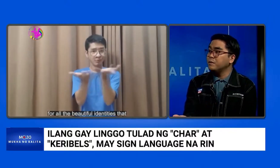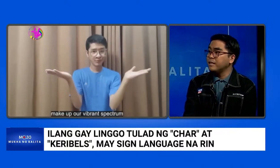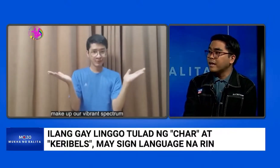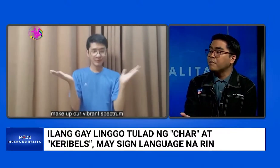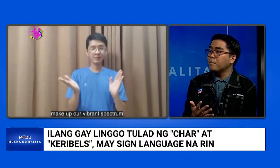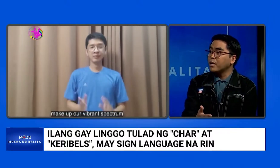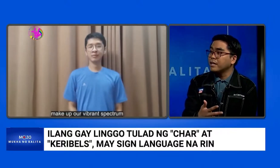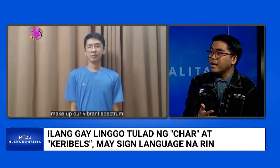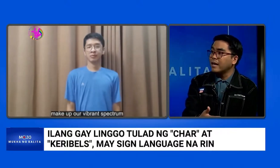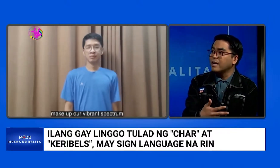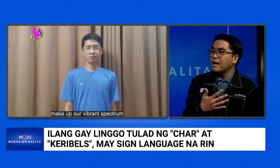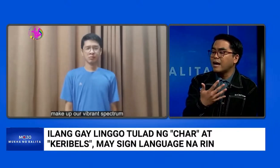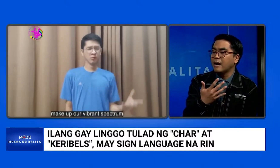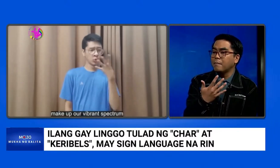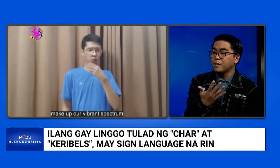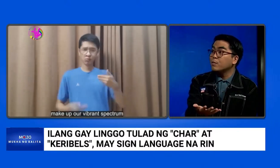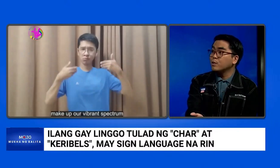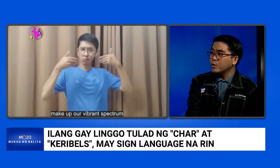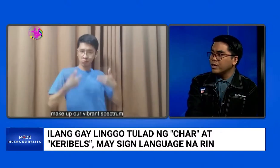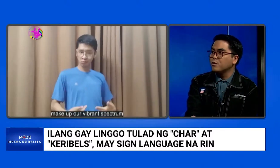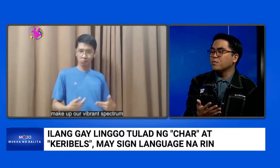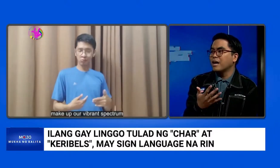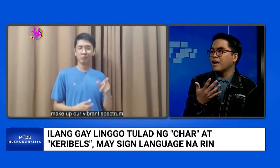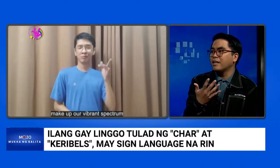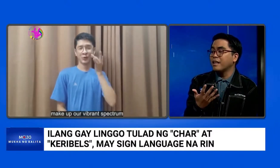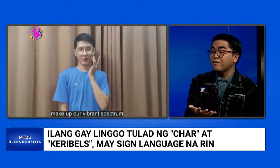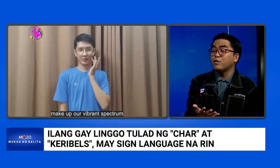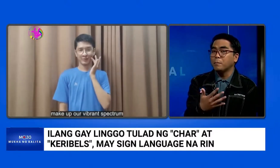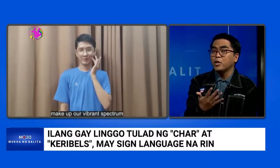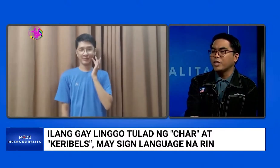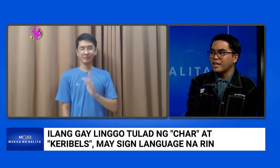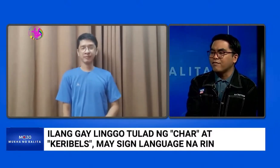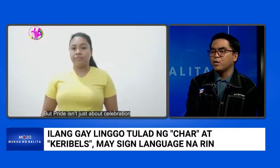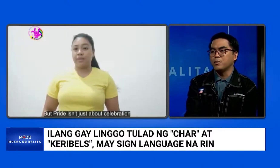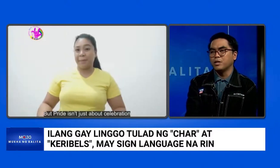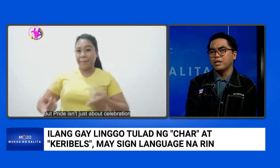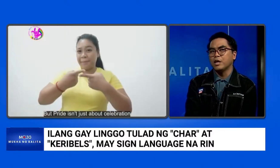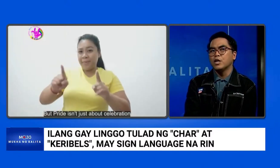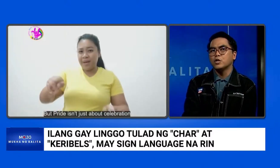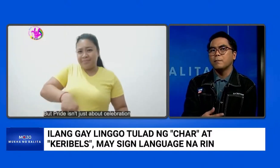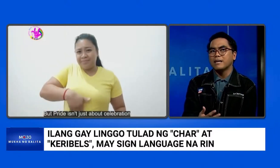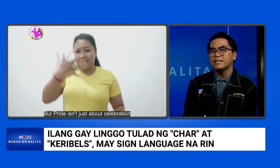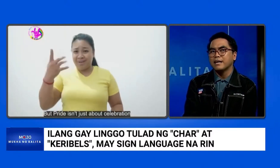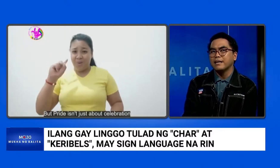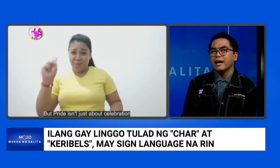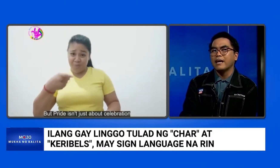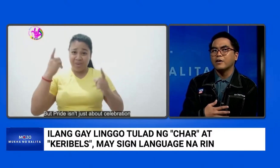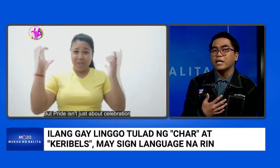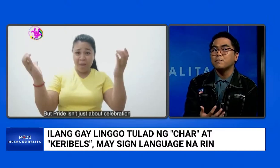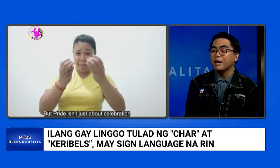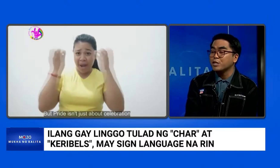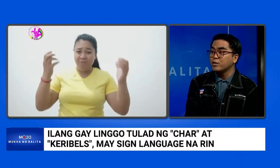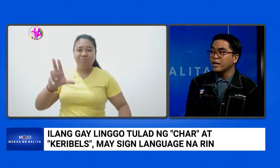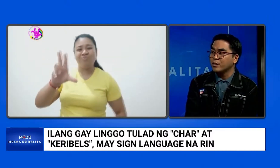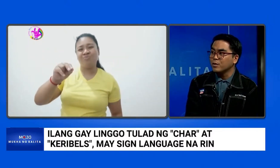LGBT and part ng PWD, yung deaf, ng Pinoy deaf community. So para sa kanila, expression nila to,